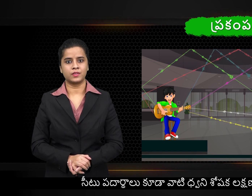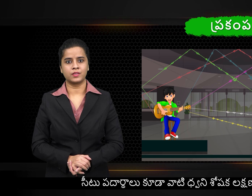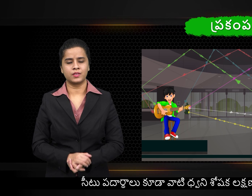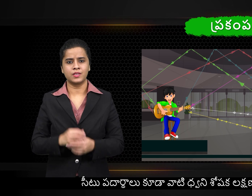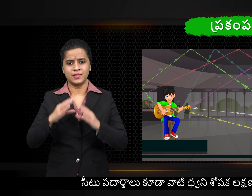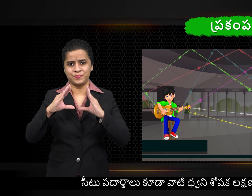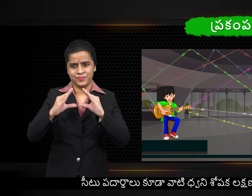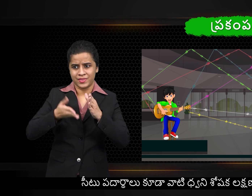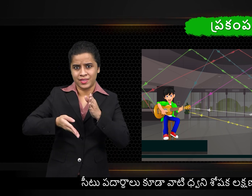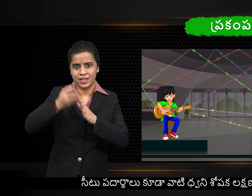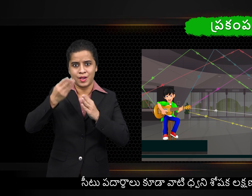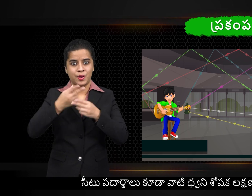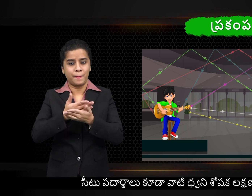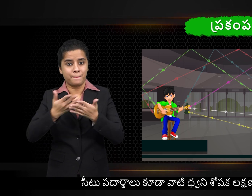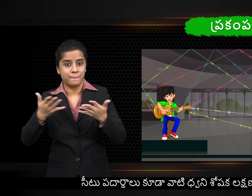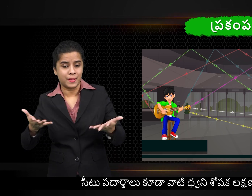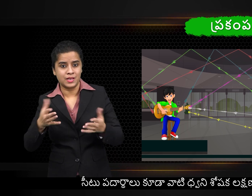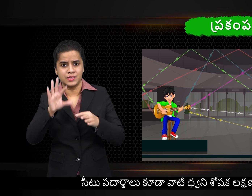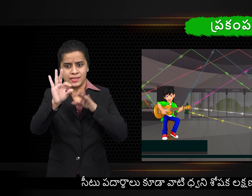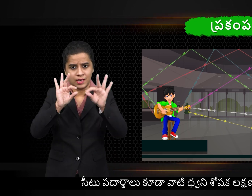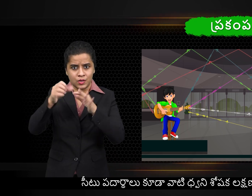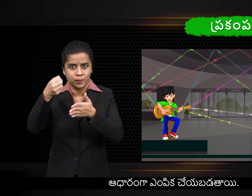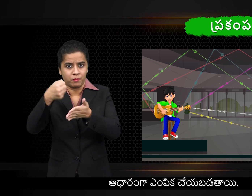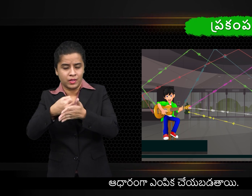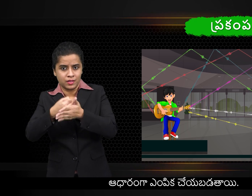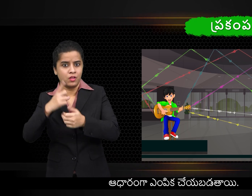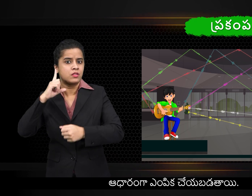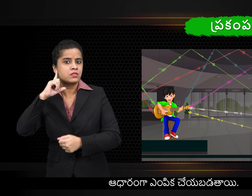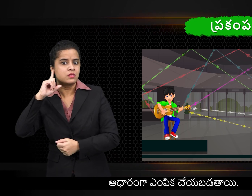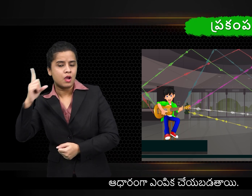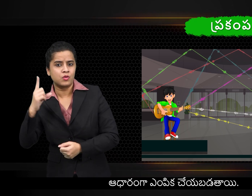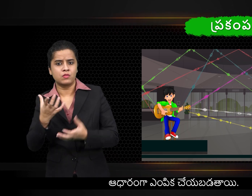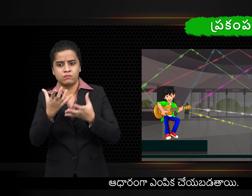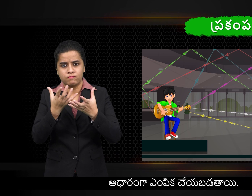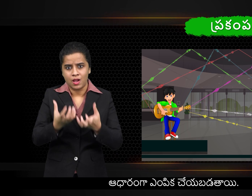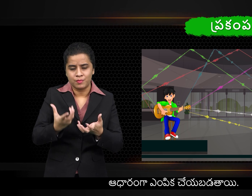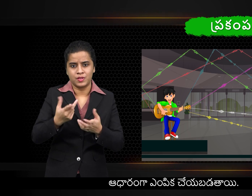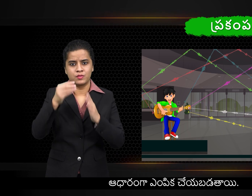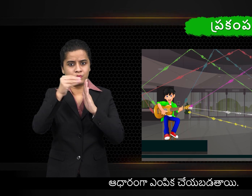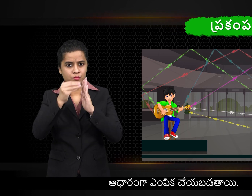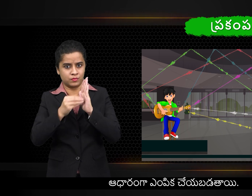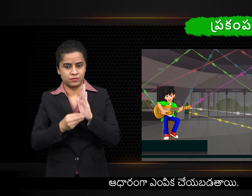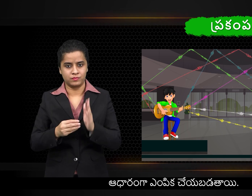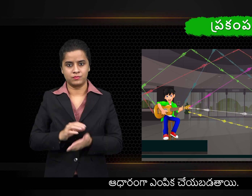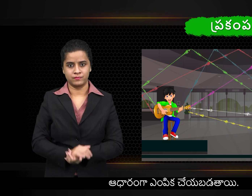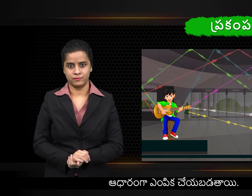సీటు పదార్థాలు కూడా వాటి ధ్వని శోషక లక్షణాల ఆధారంగా ఎంపిక చేయబడతాయి.